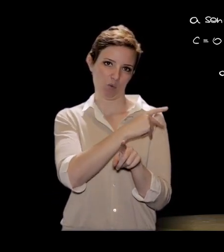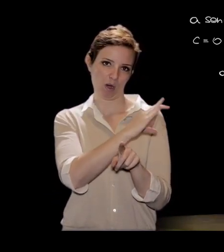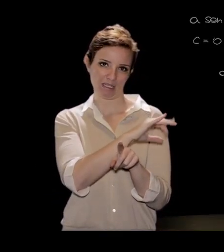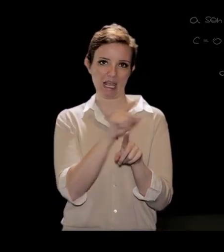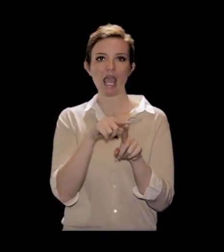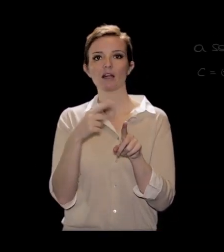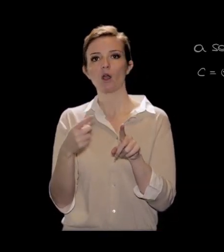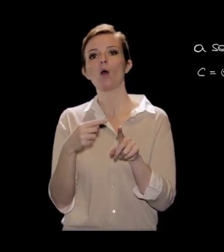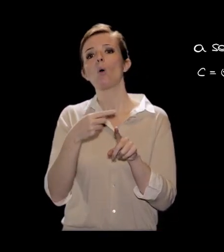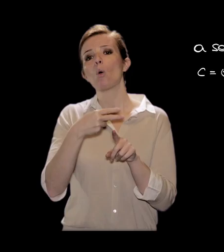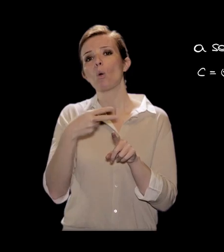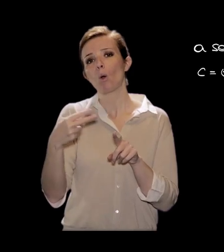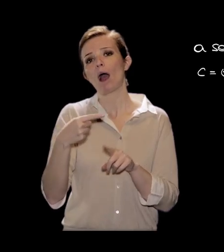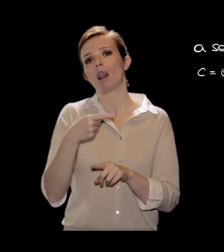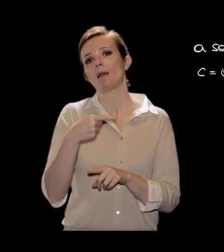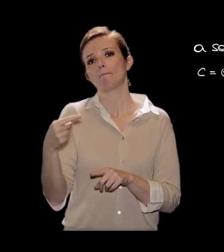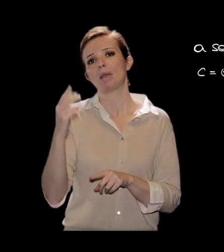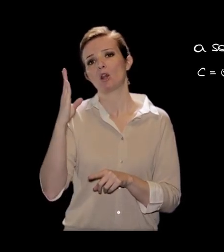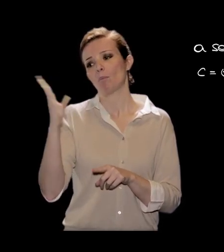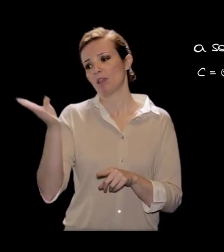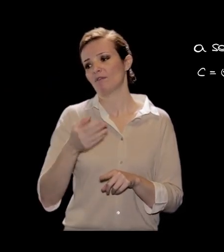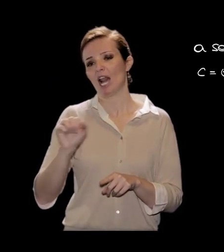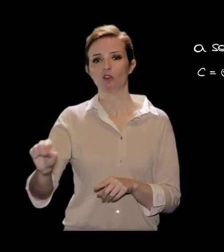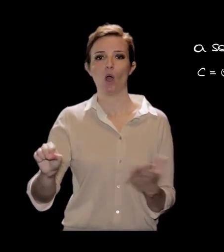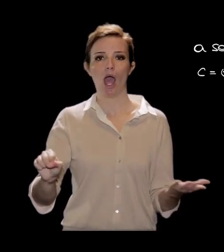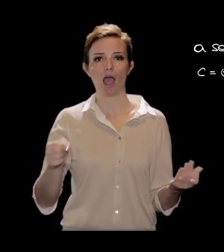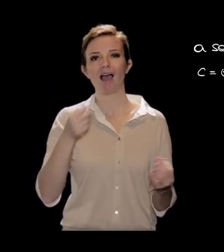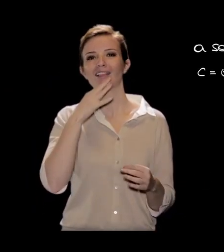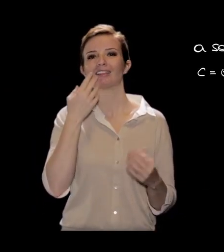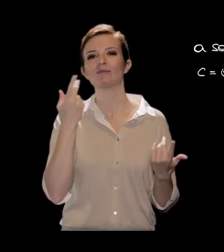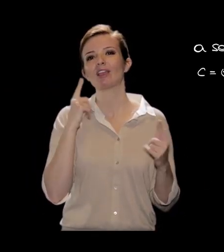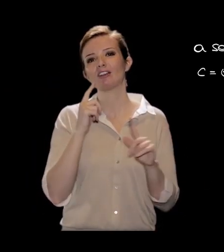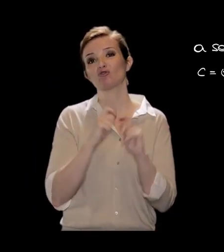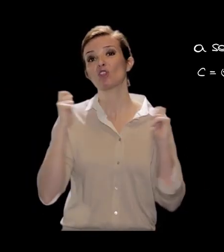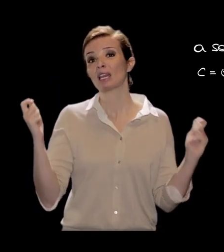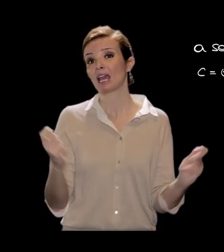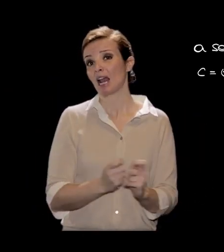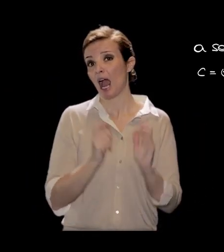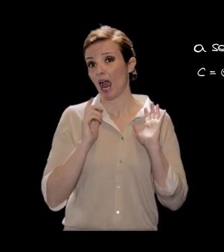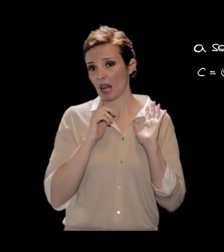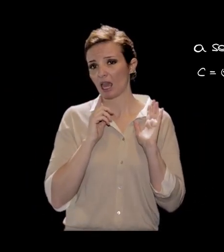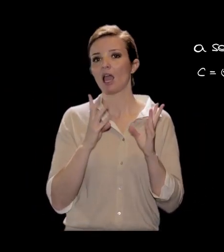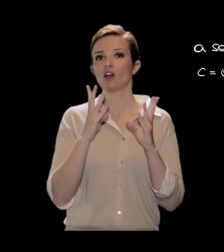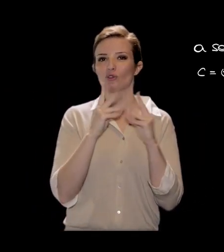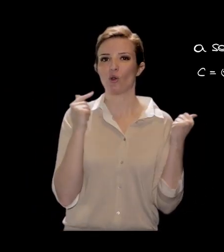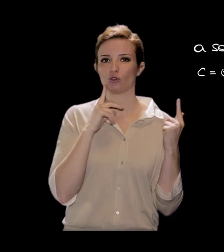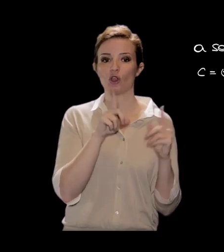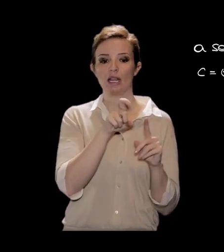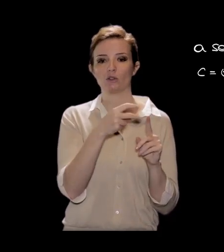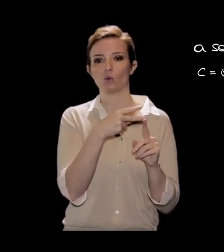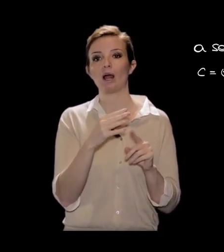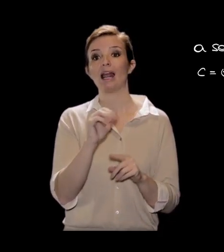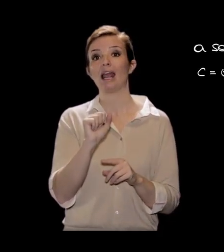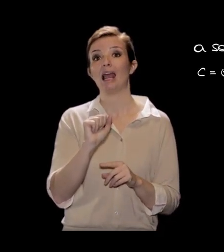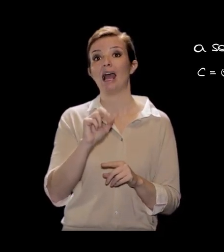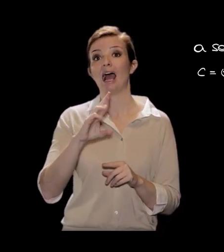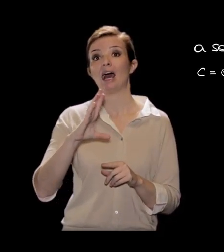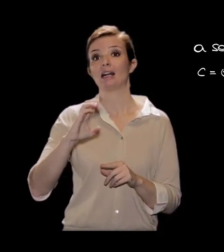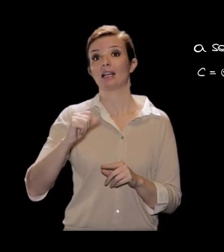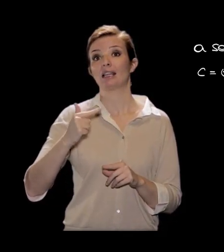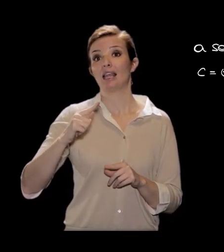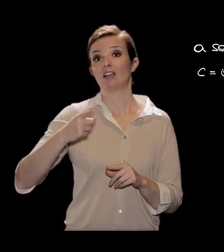uguale a meno b fratto a e quindi in generale la soluzione è x uguale all'arco tangente utilizzando la formula